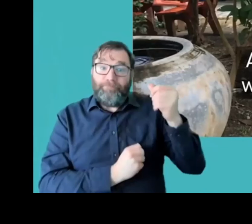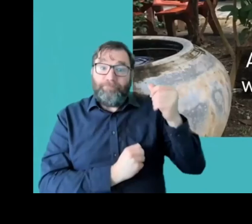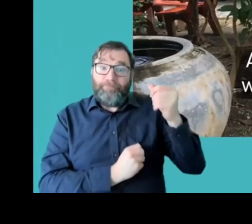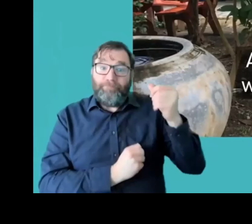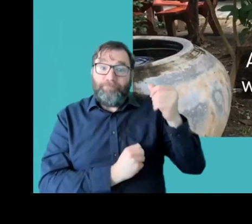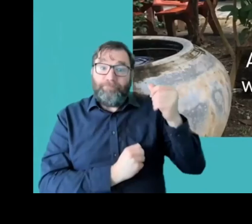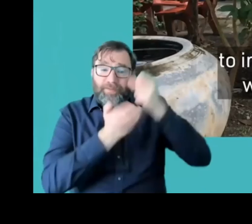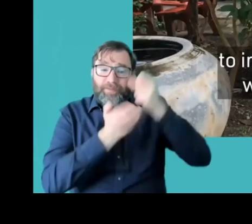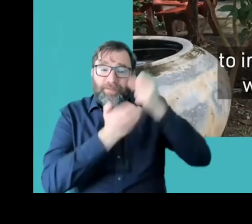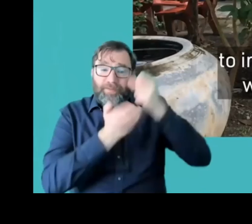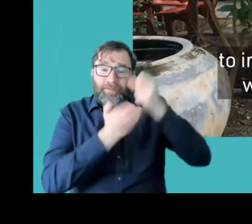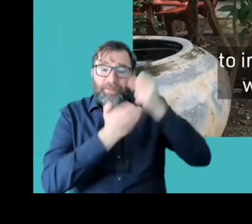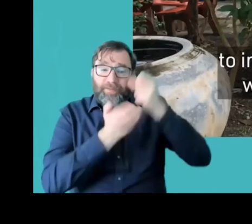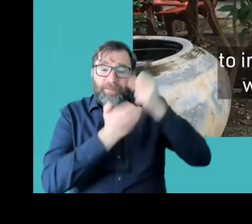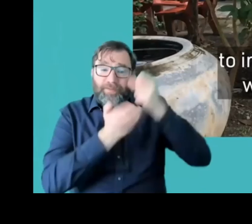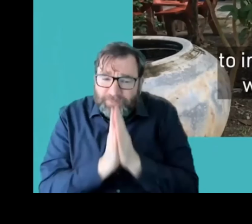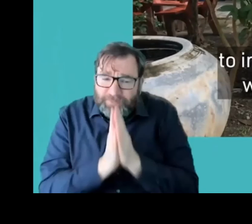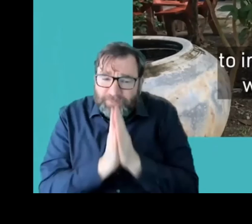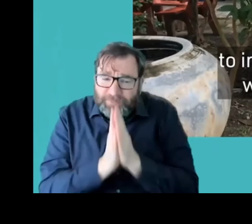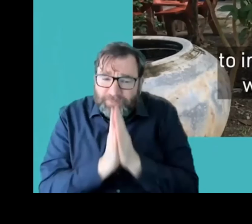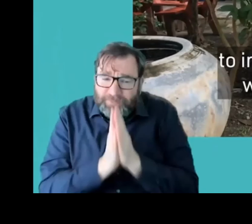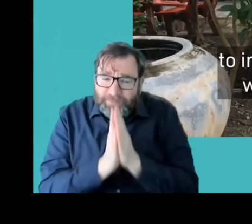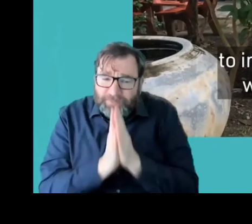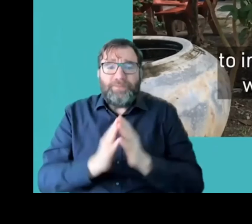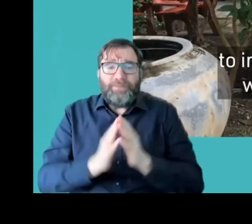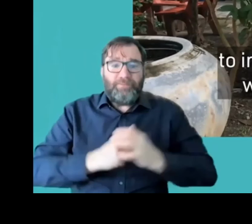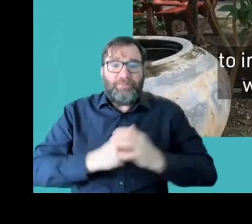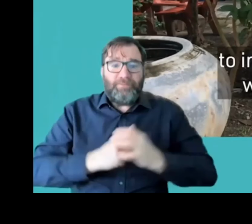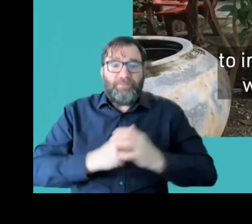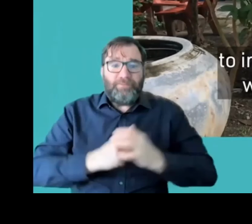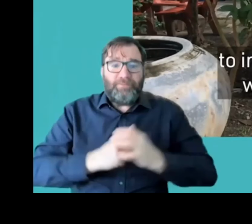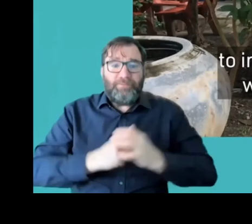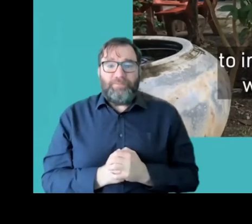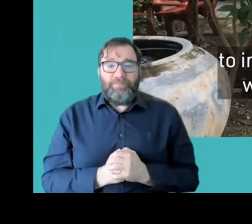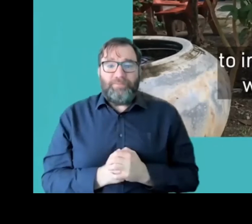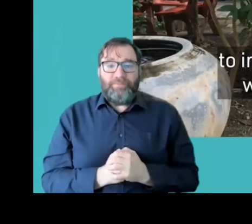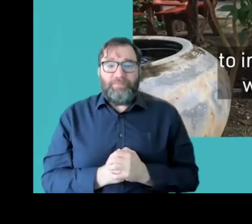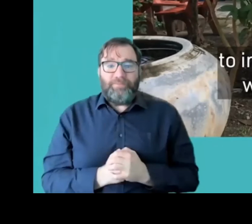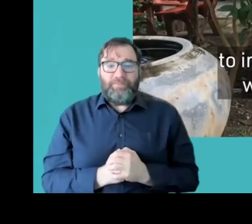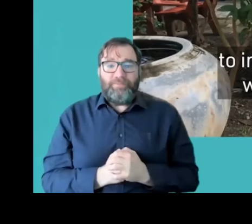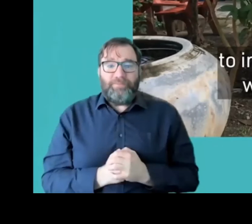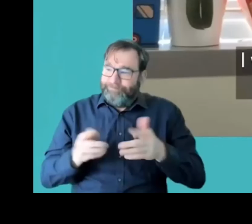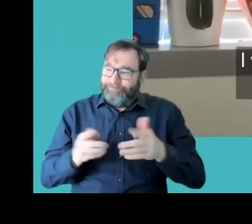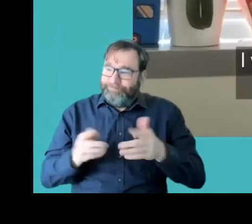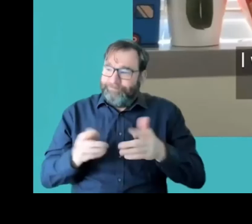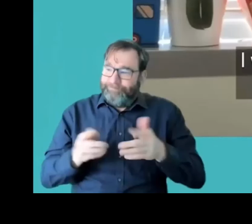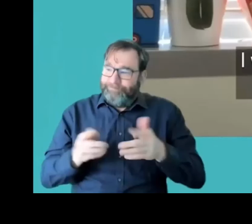Để